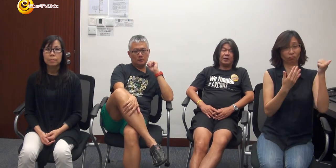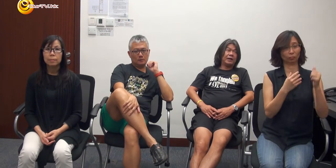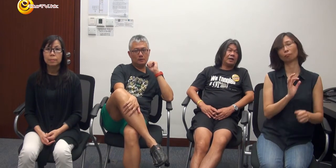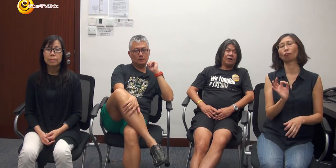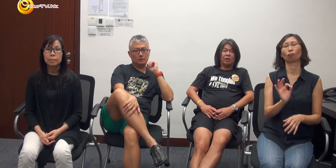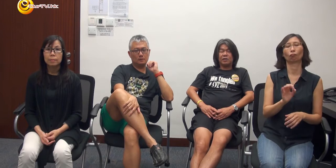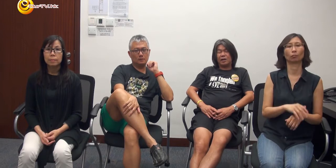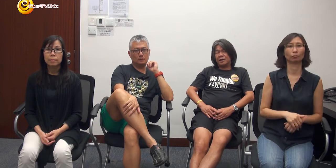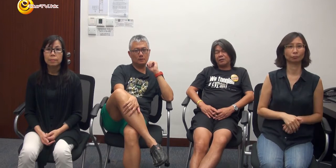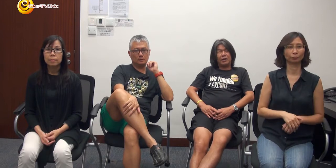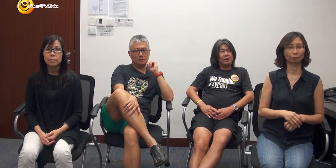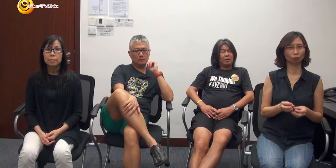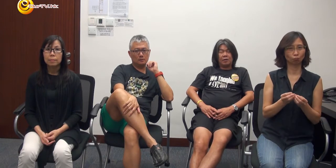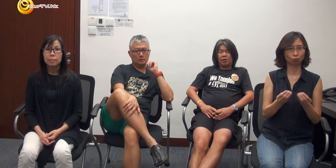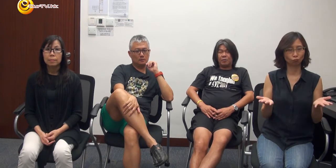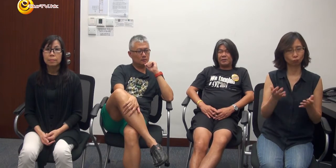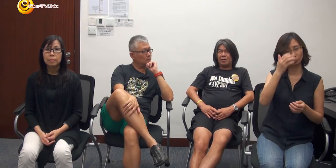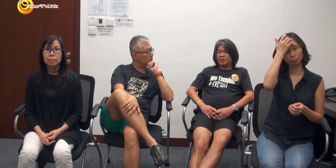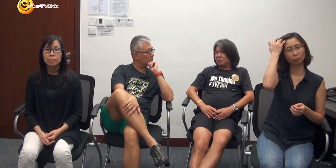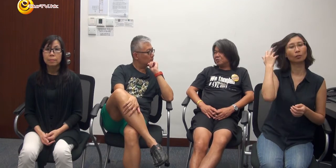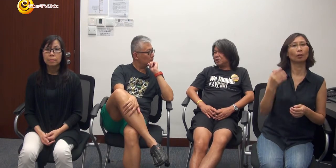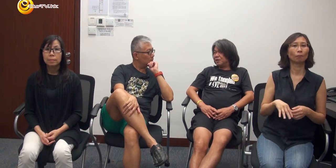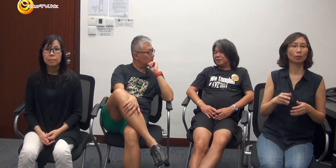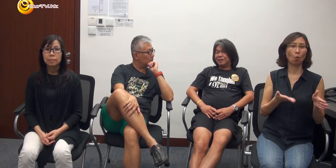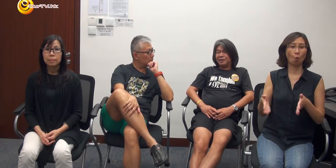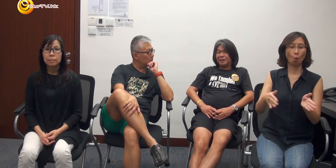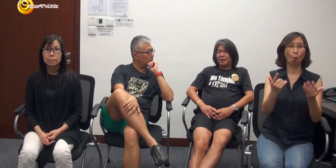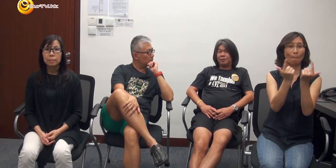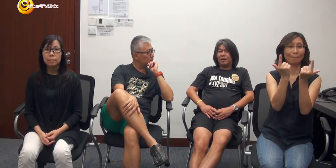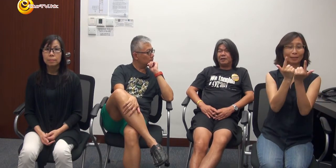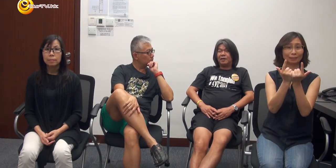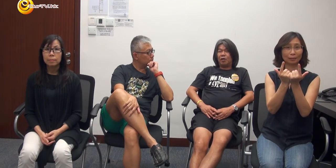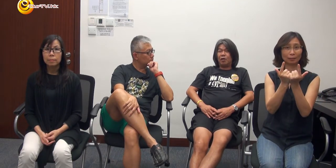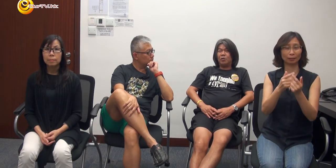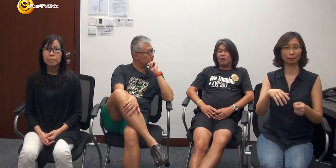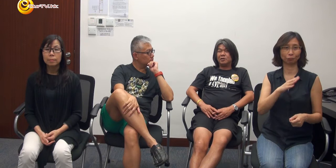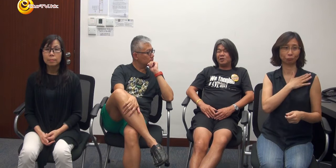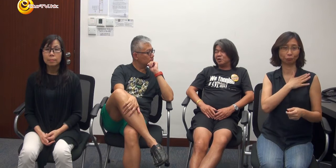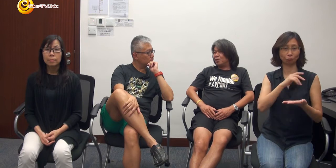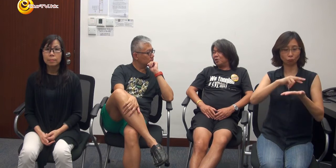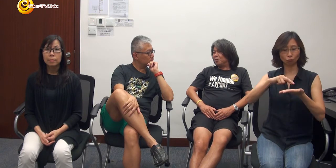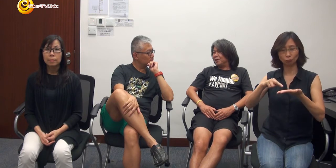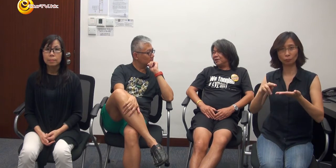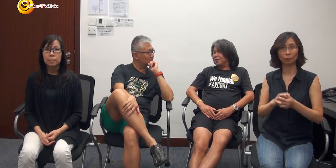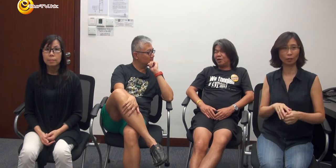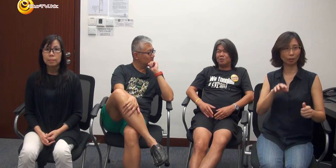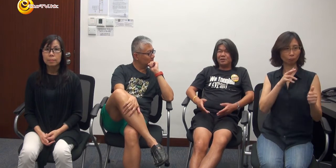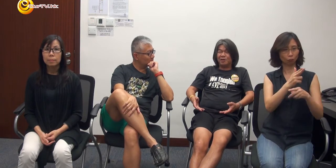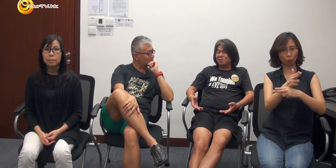領你睇翻河北省個省委書記，係嘛？開會嗰陣時影住佢喺度開會嘅，開完會之後就唔見